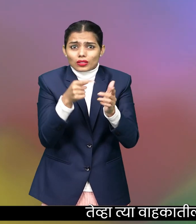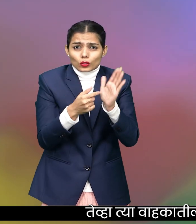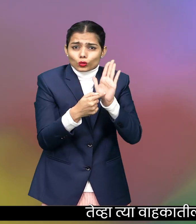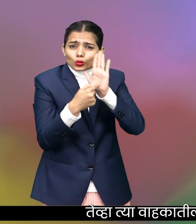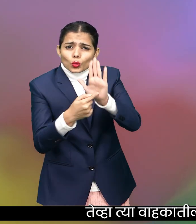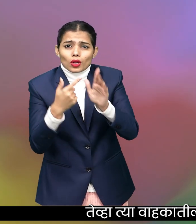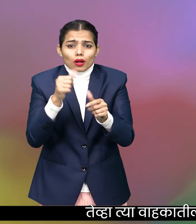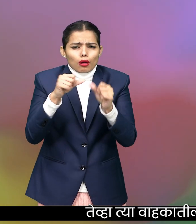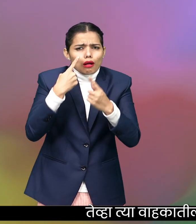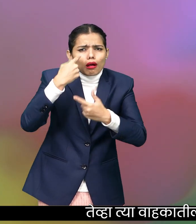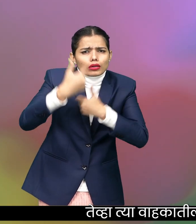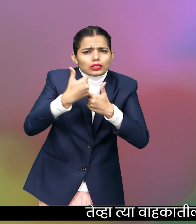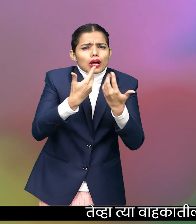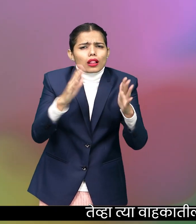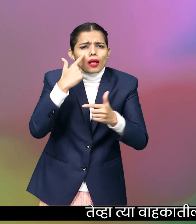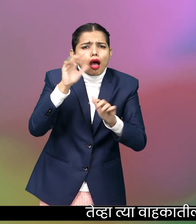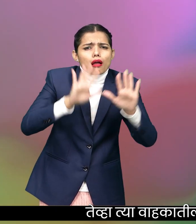असतो.